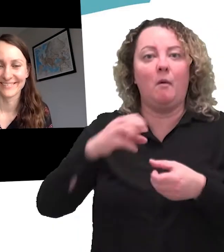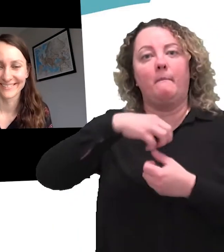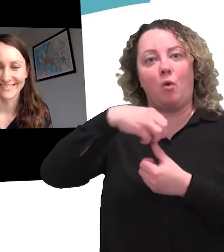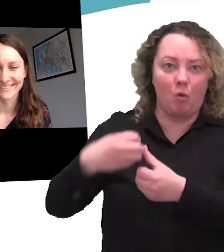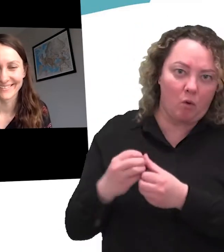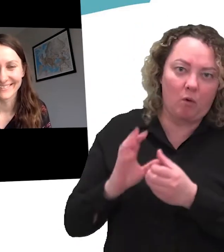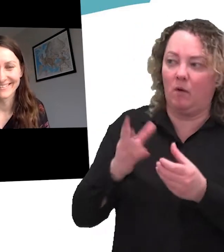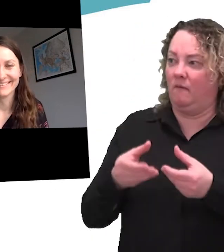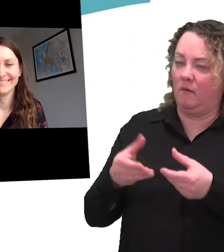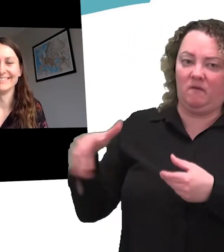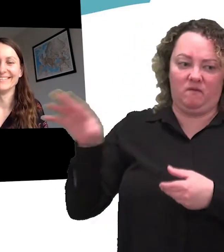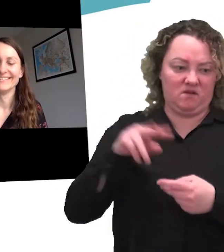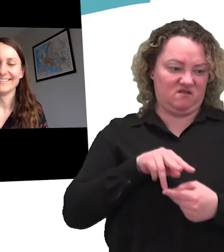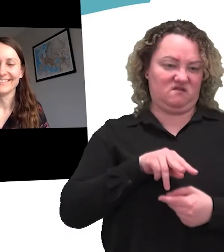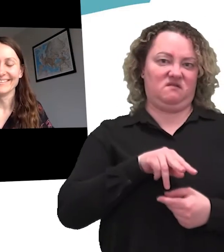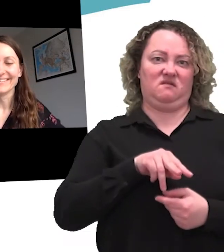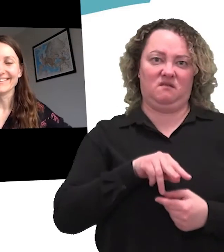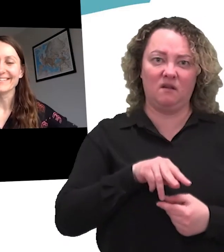kebabų.